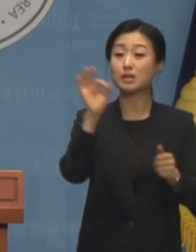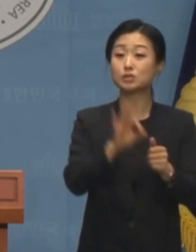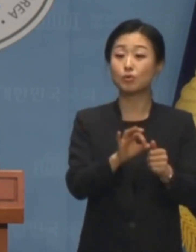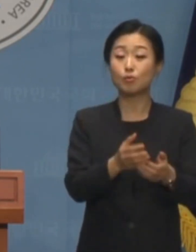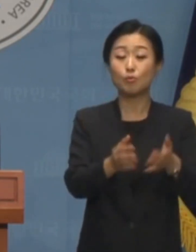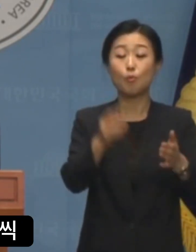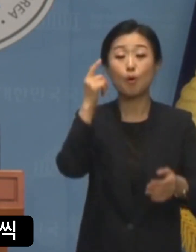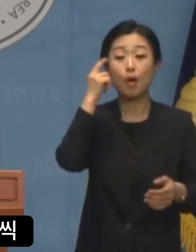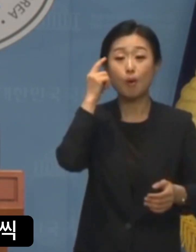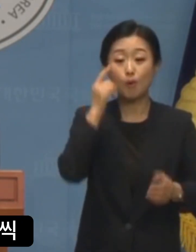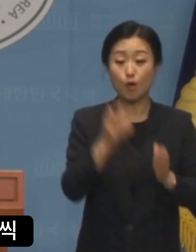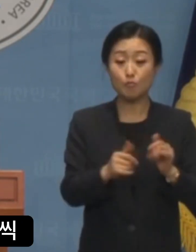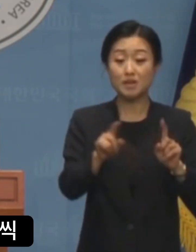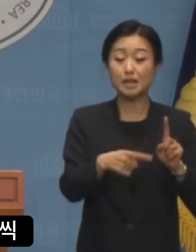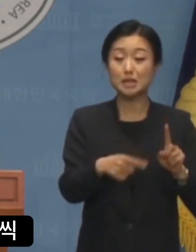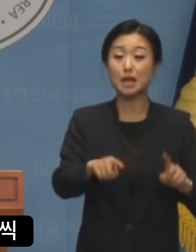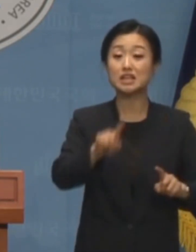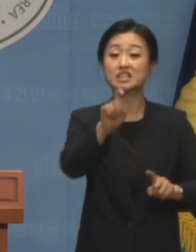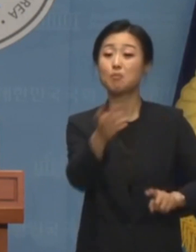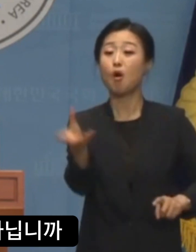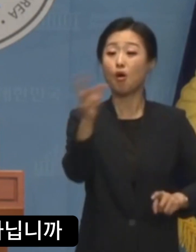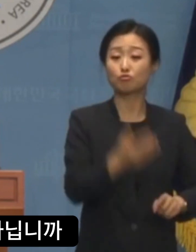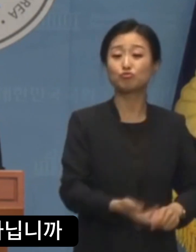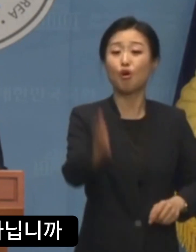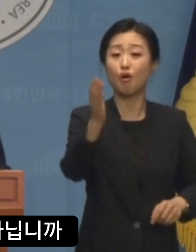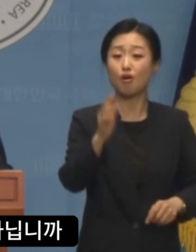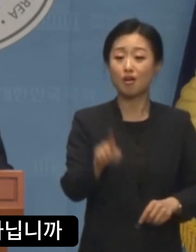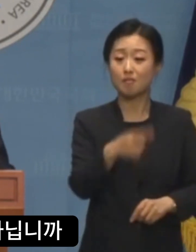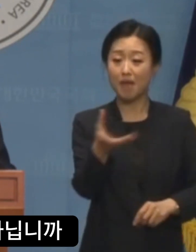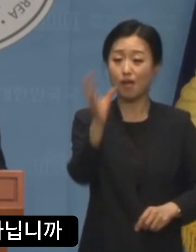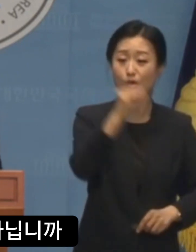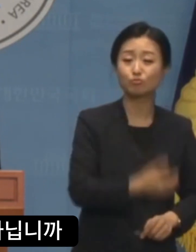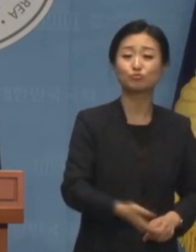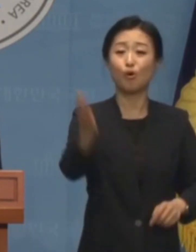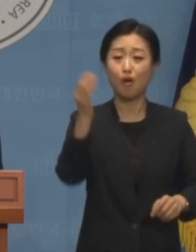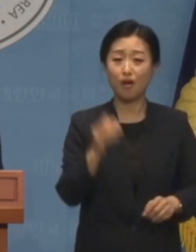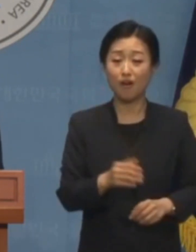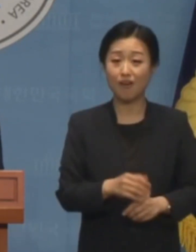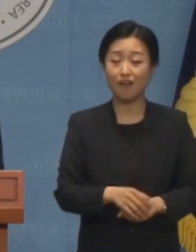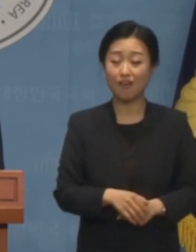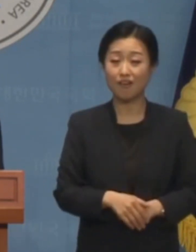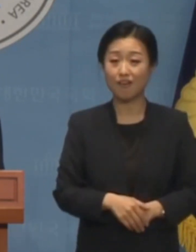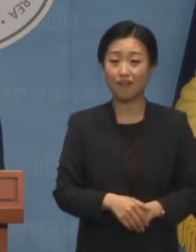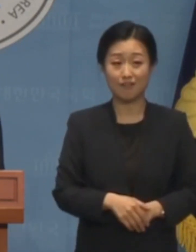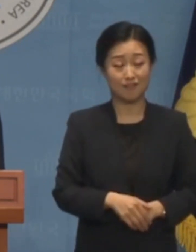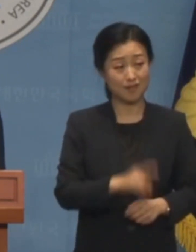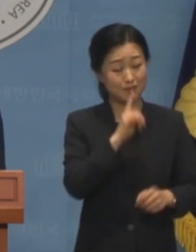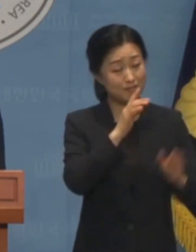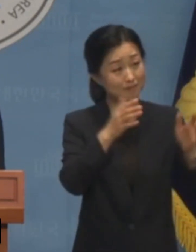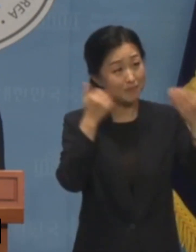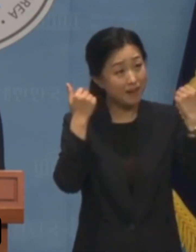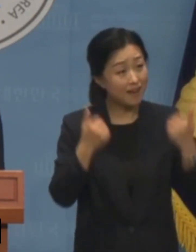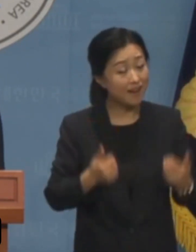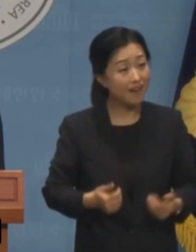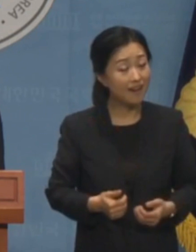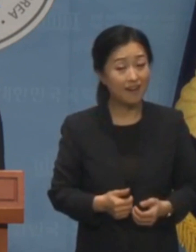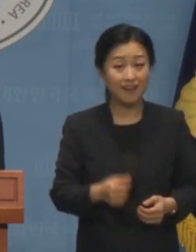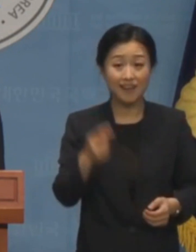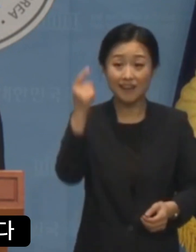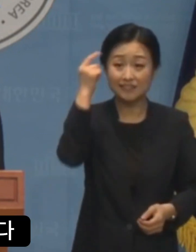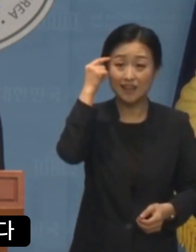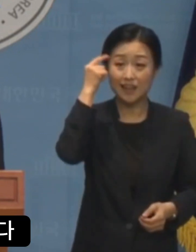줍니까? 국민 1인당 10억씩, 100억씩 줘도 되는 거 아닙니까? 라고요. 인식